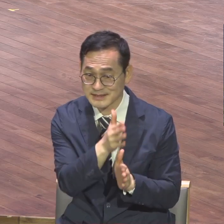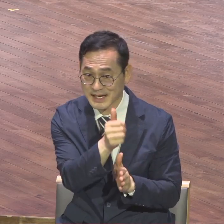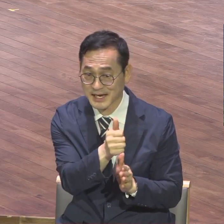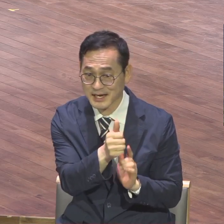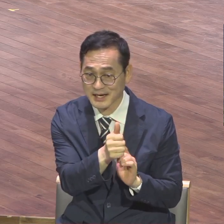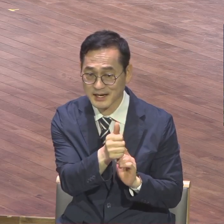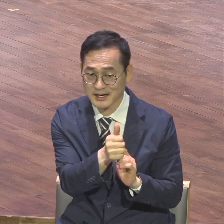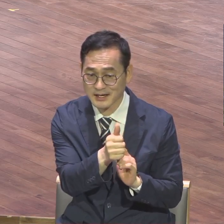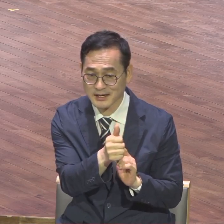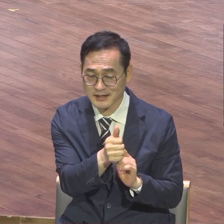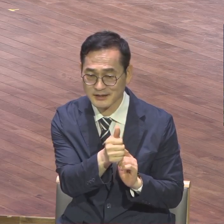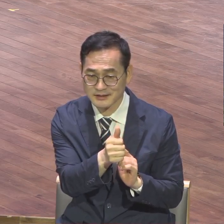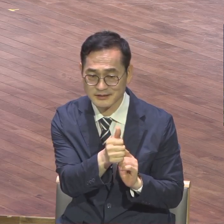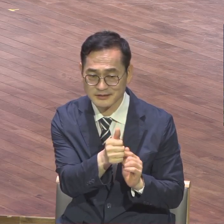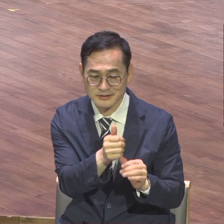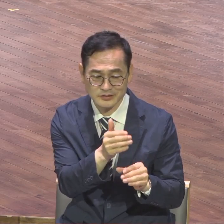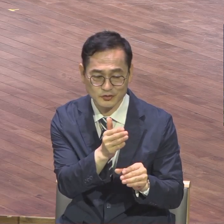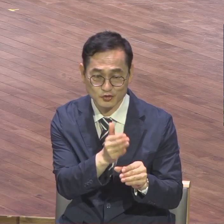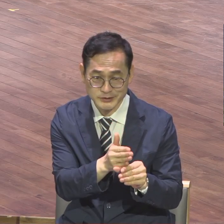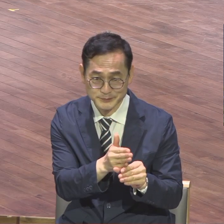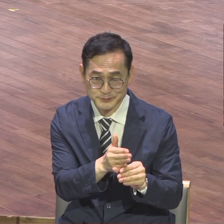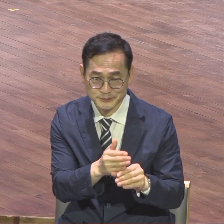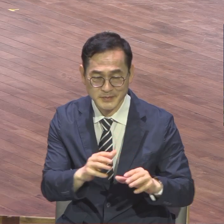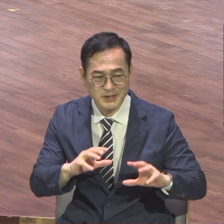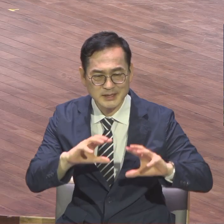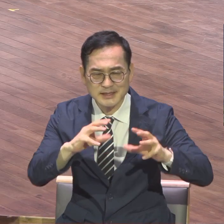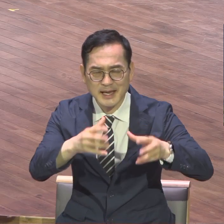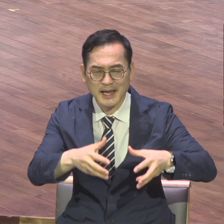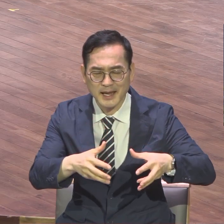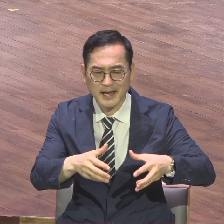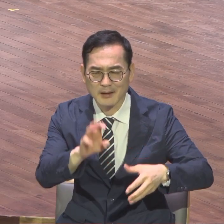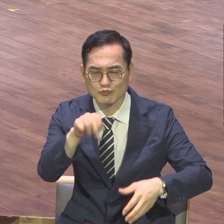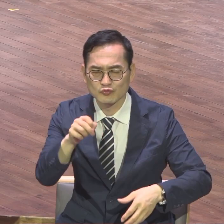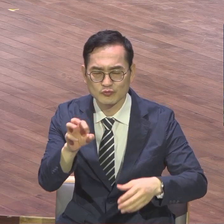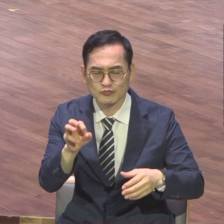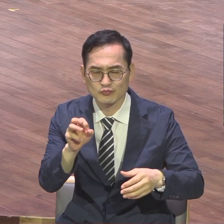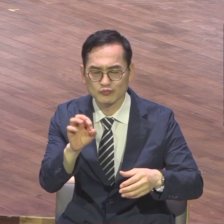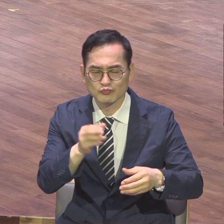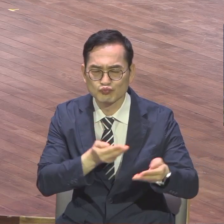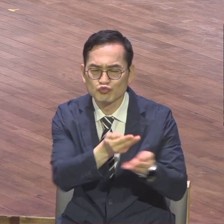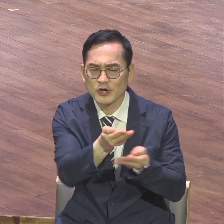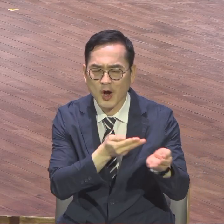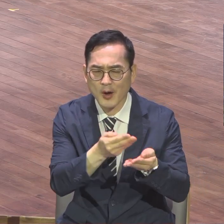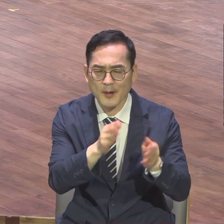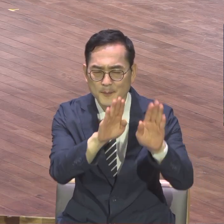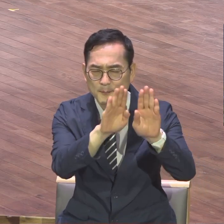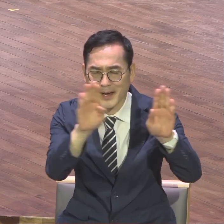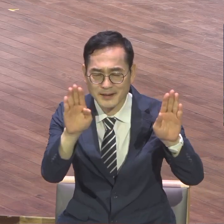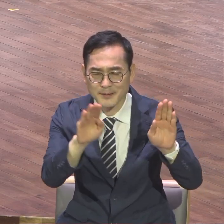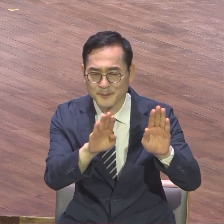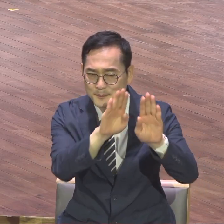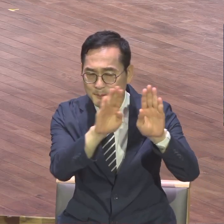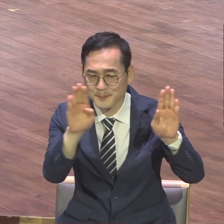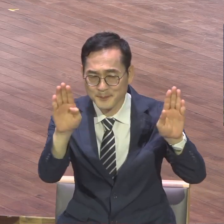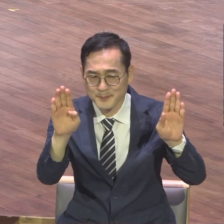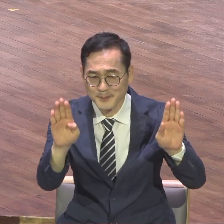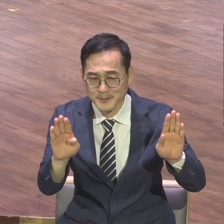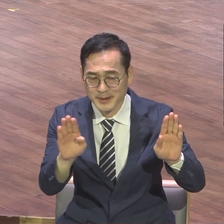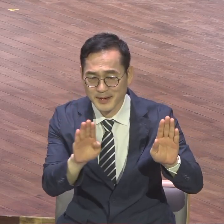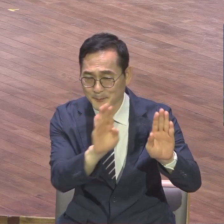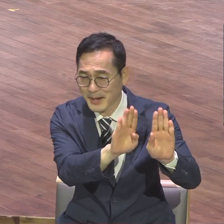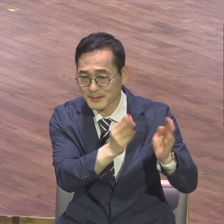한 것이 부산에 세계 무역 박람회 열잖아요. 그 지금 사우디하고 붙었는데 사우디에는 돈으로 막